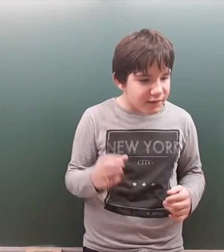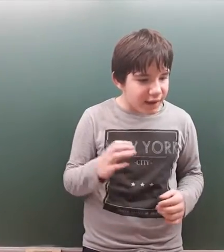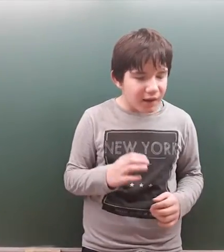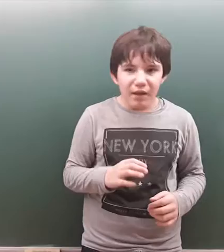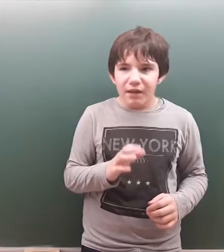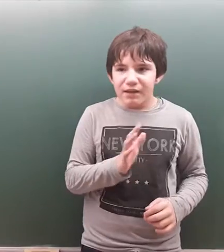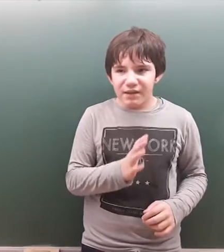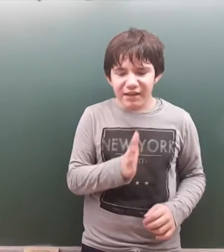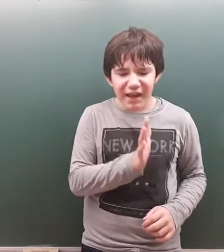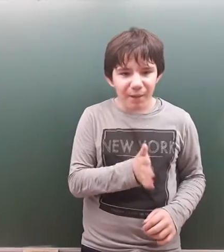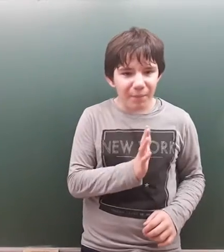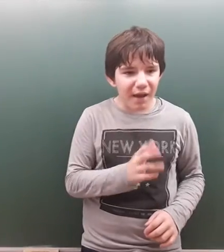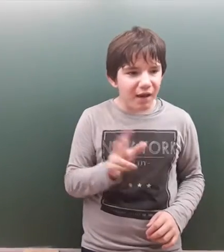ses cerbères.